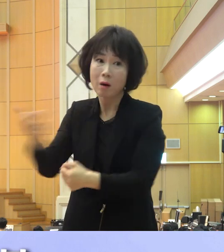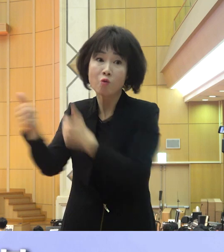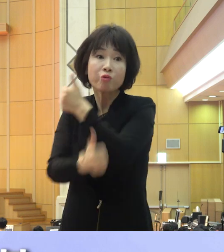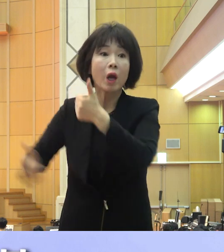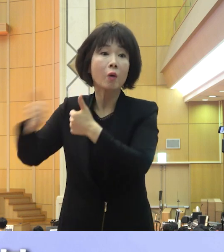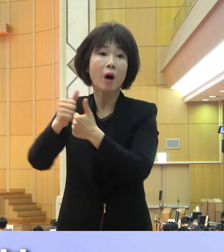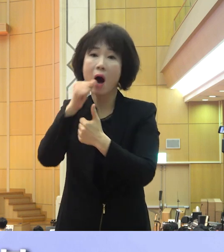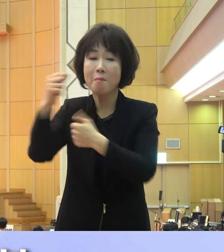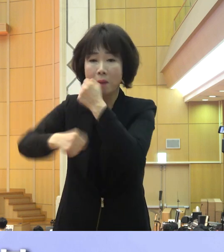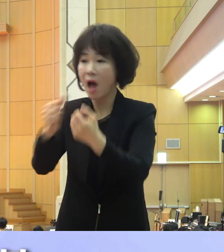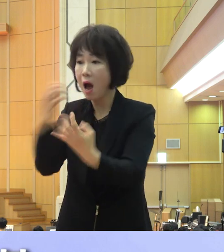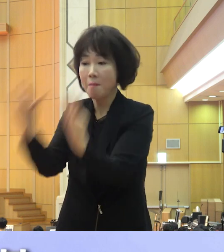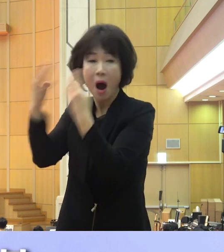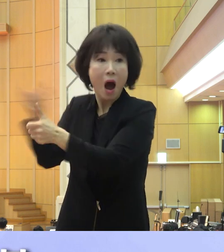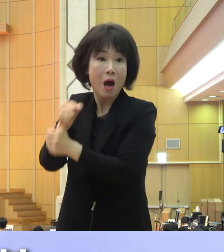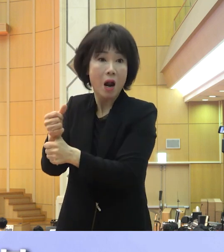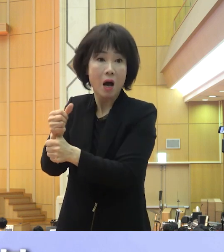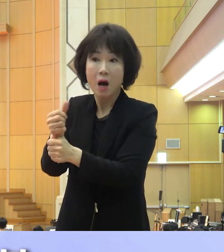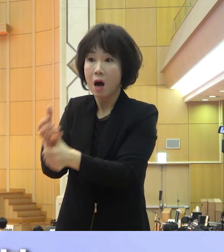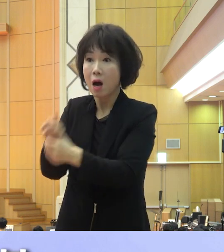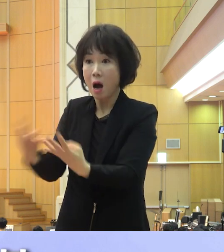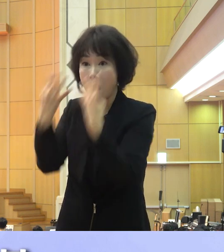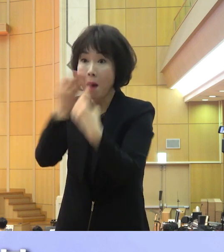있습니다. 이렇게